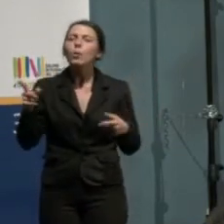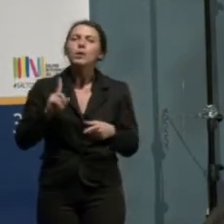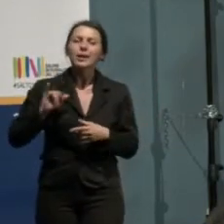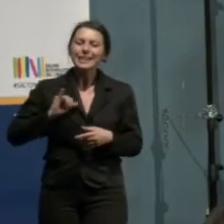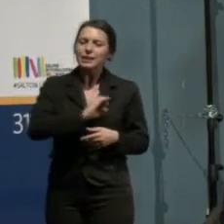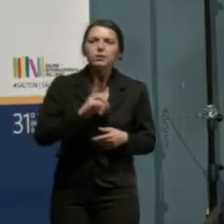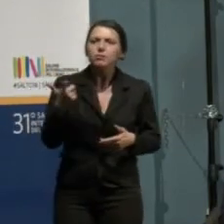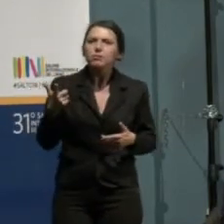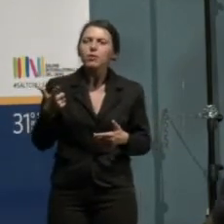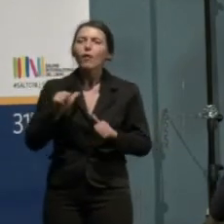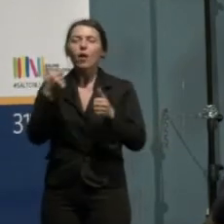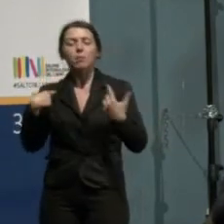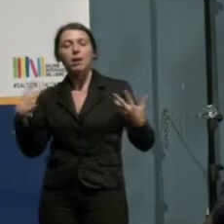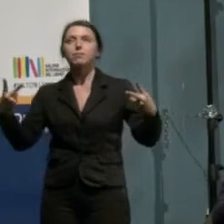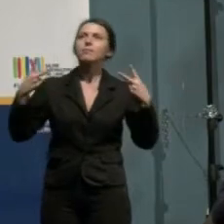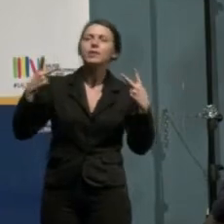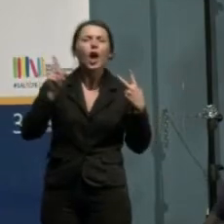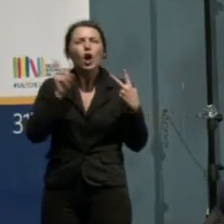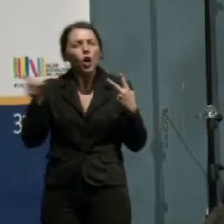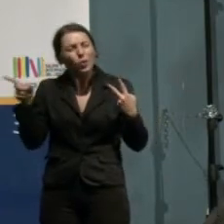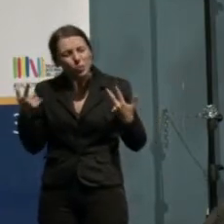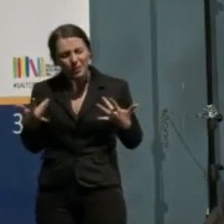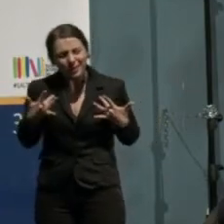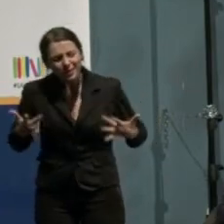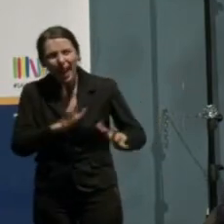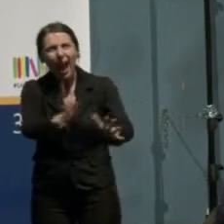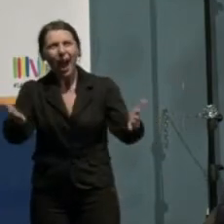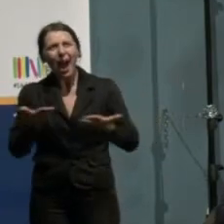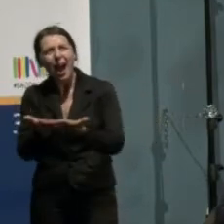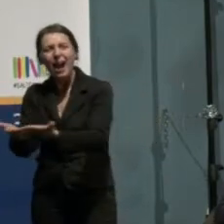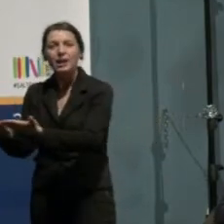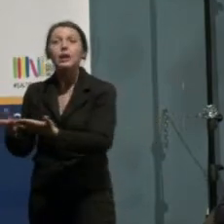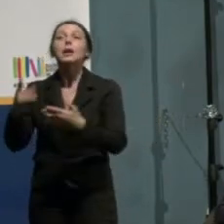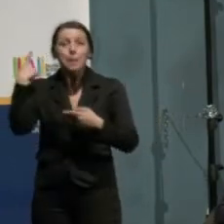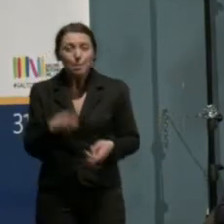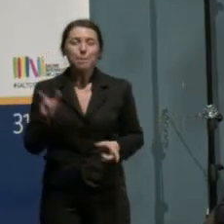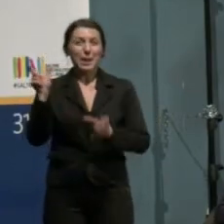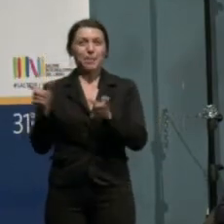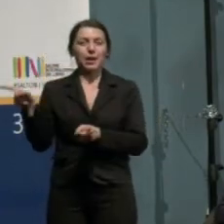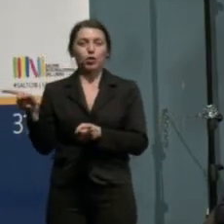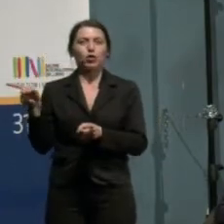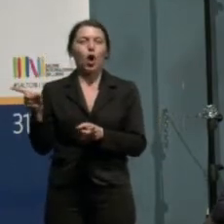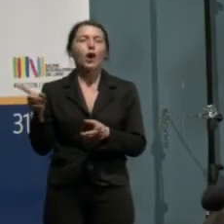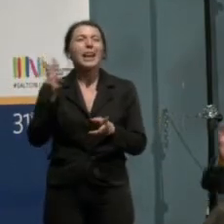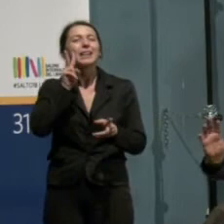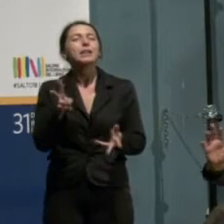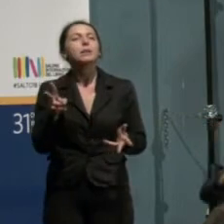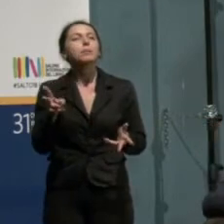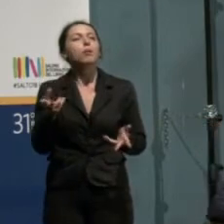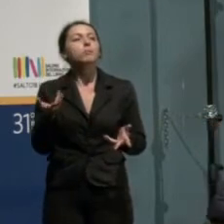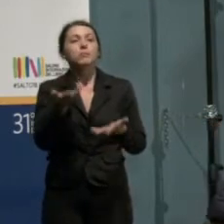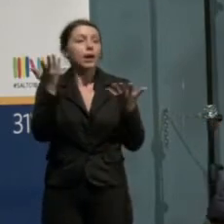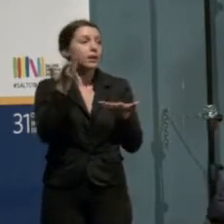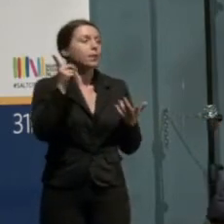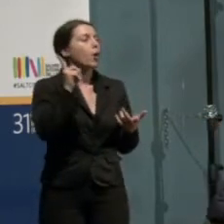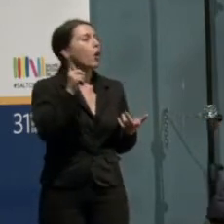altri per illuminare se stesso ma si mette a disposizione e attraverso persone così che alcuni di noi scoprono per esempio ho visto anche